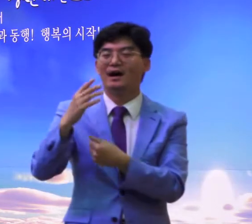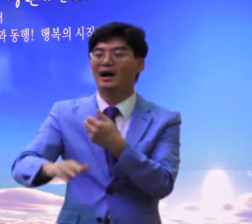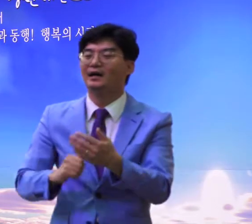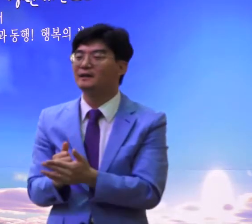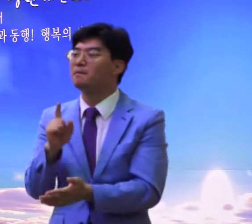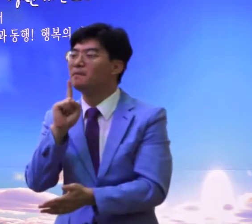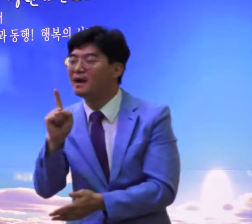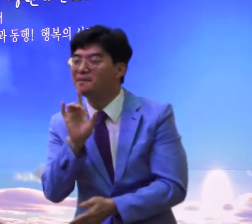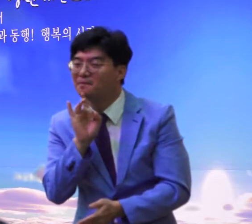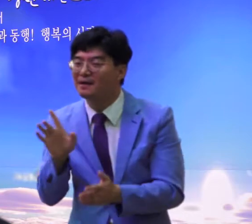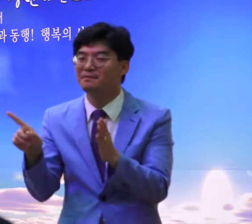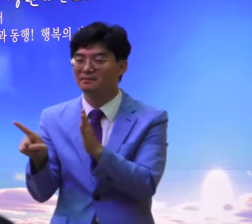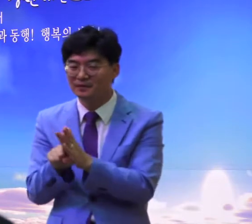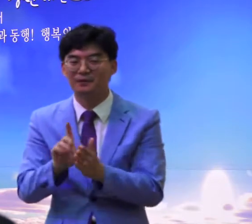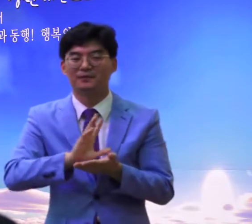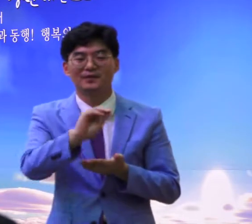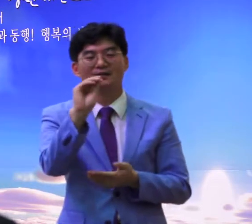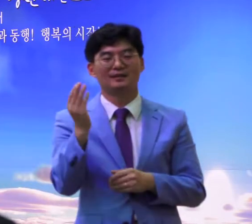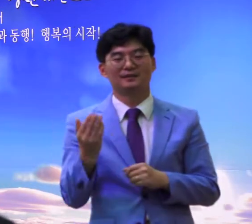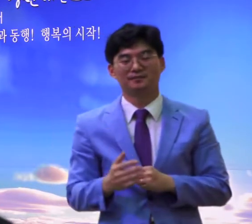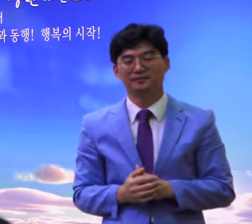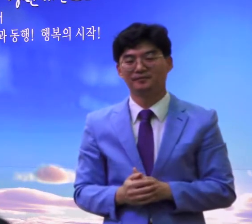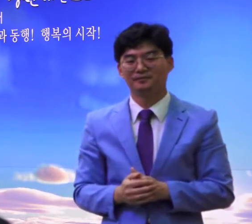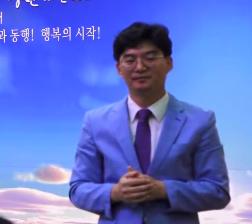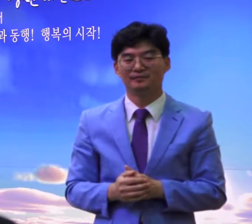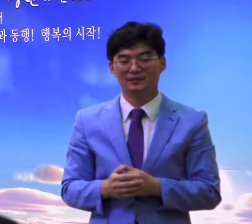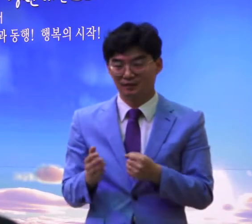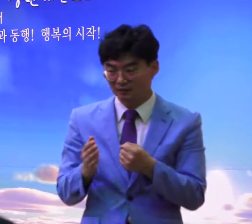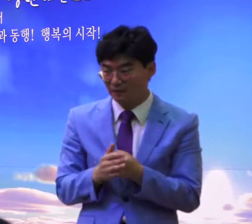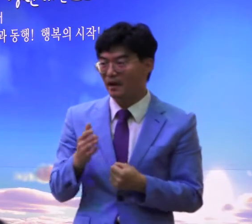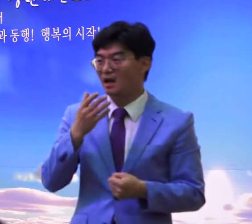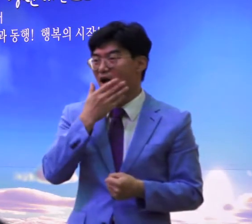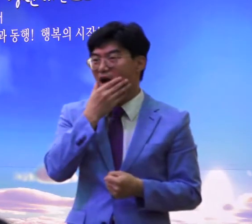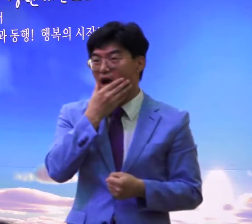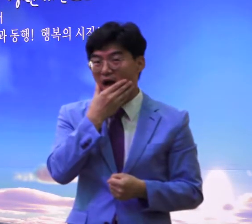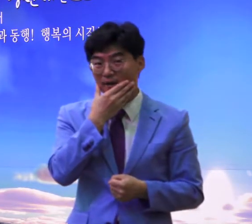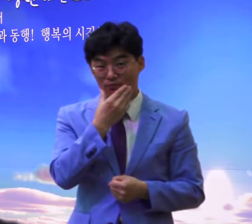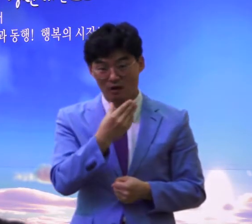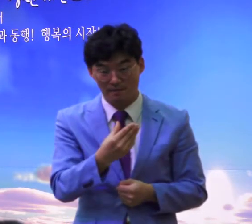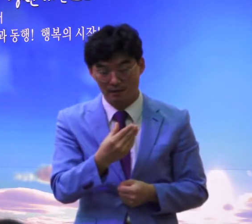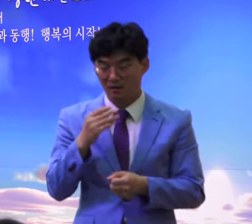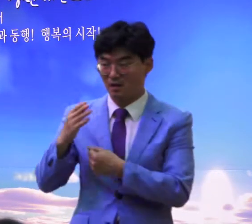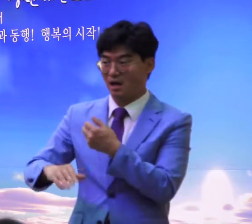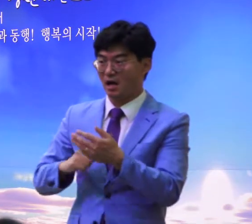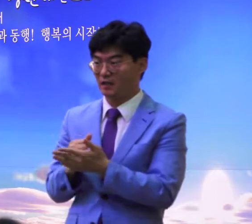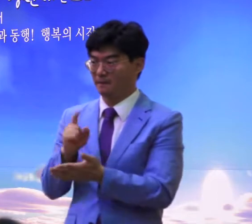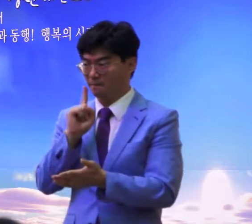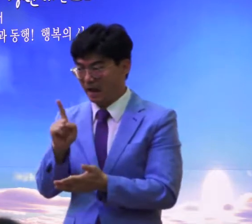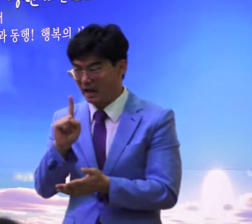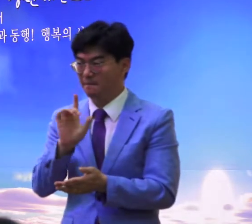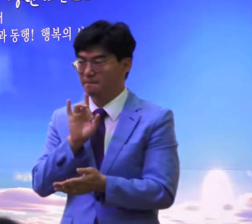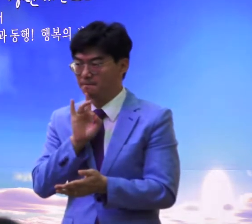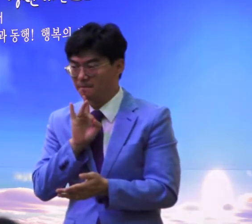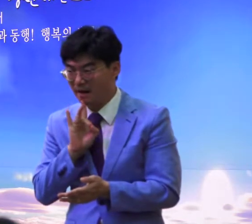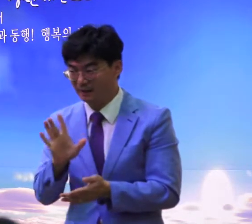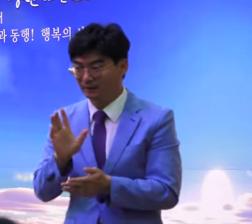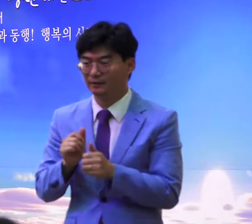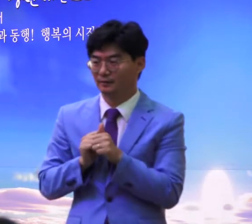보면 이에 아브라함이 여호와의 말씀을 쫓아갔고 라고 기록했습니다. 하나님